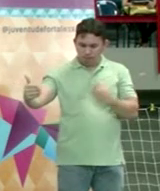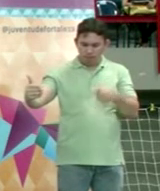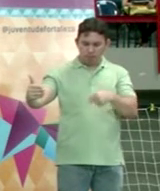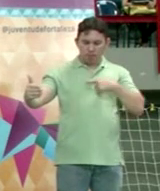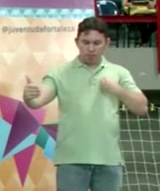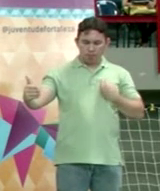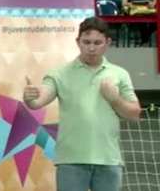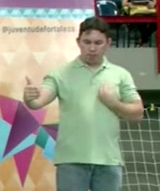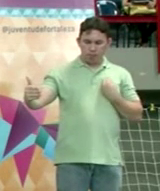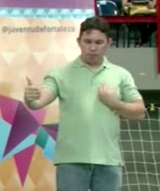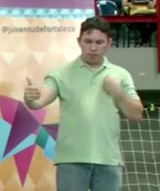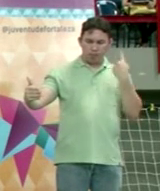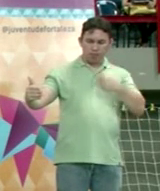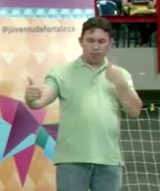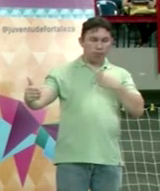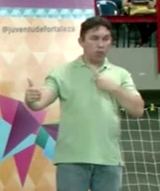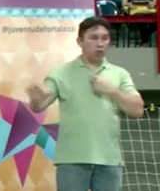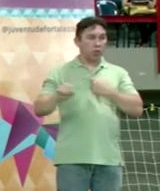que foi isso aí, ó,